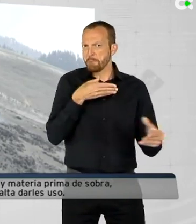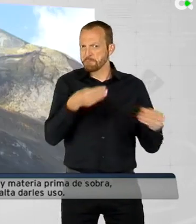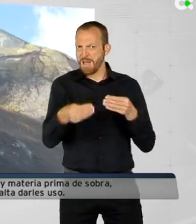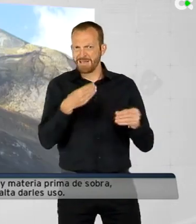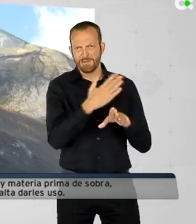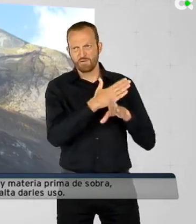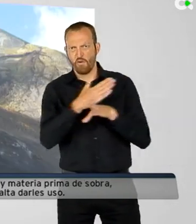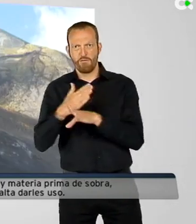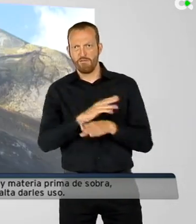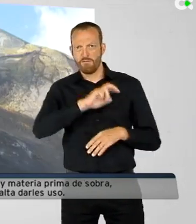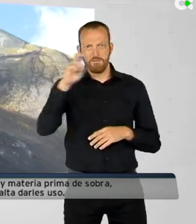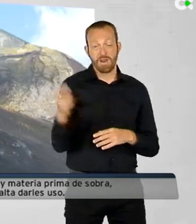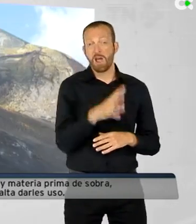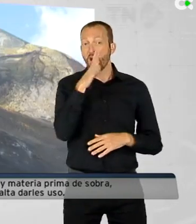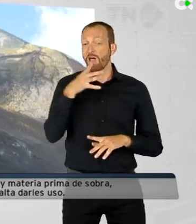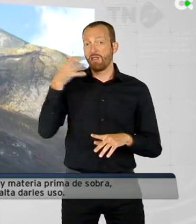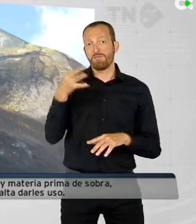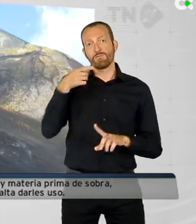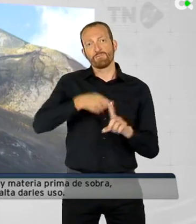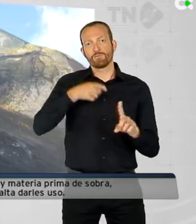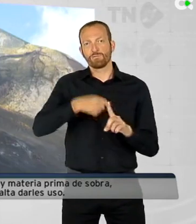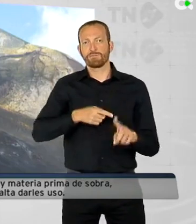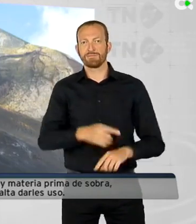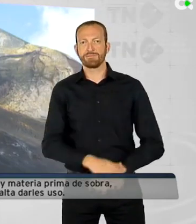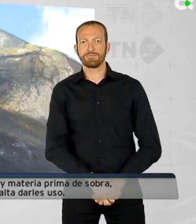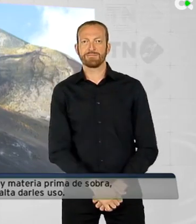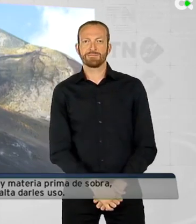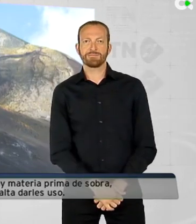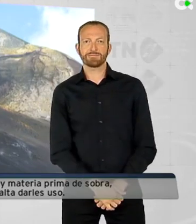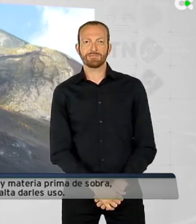de sobra. Ahora solo falta darle uso.